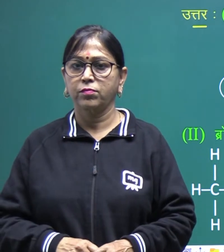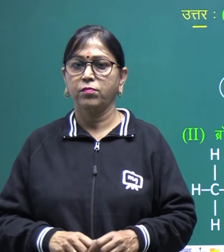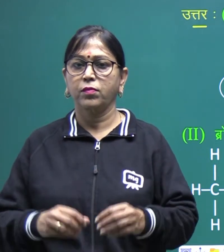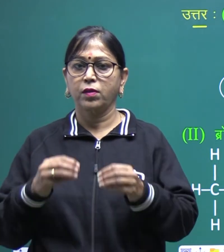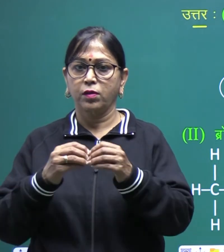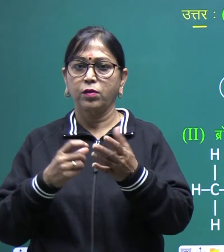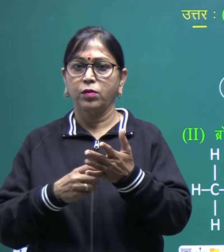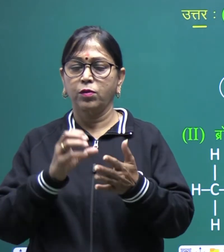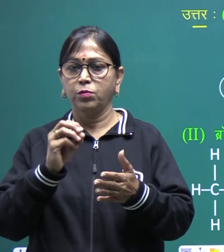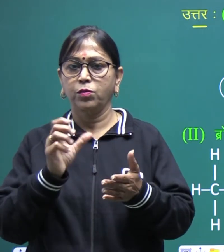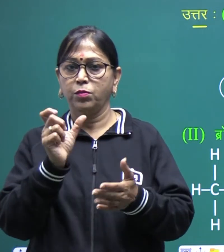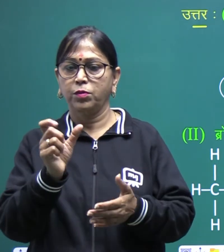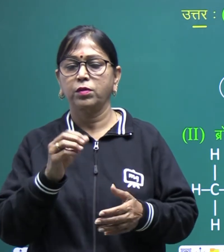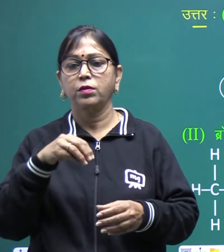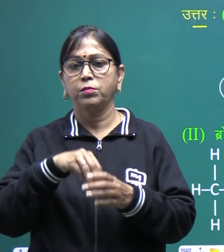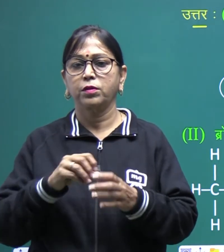ब्रोमोपेंटेन में